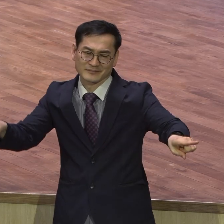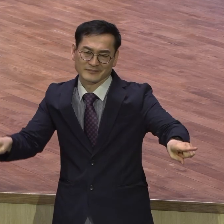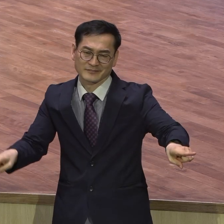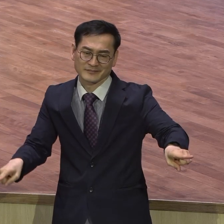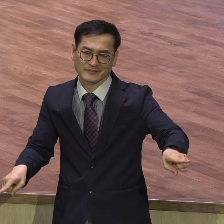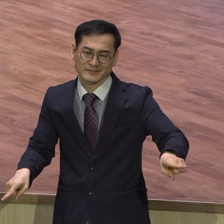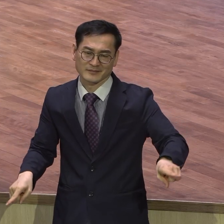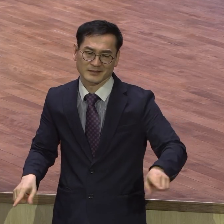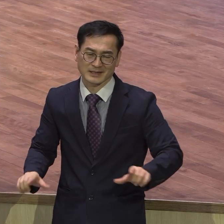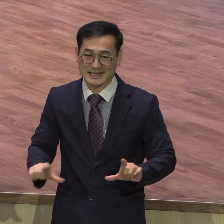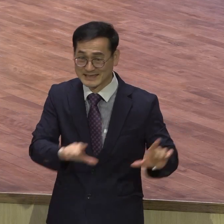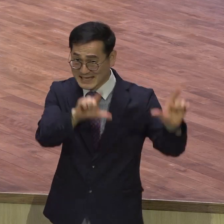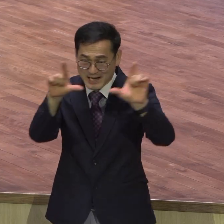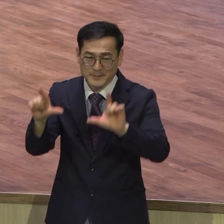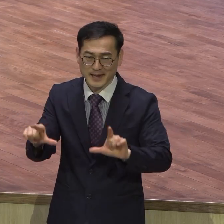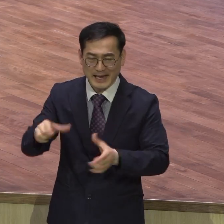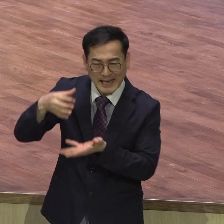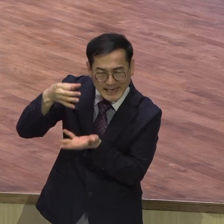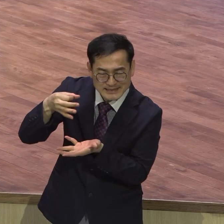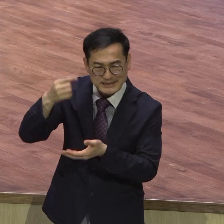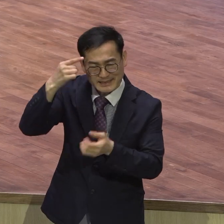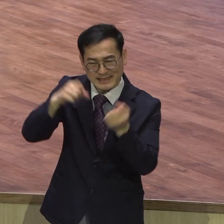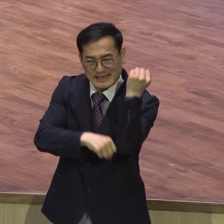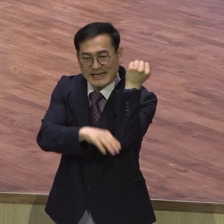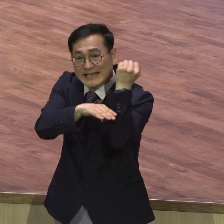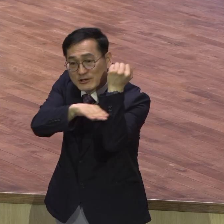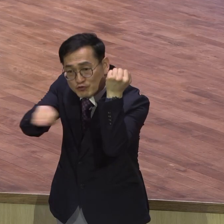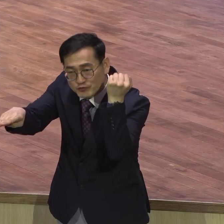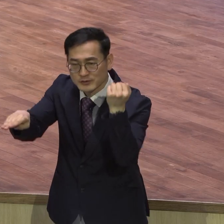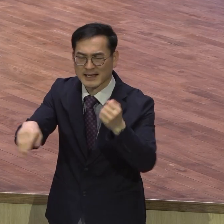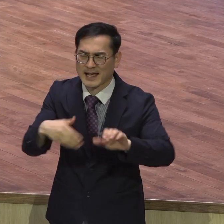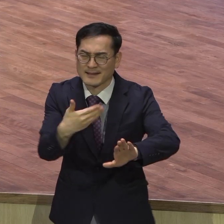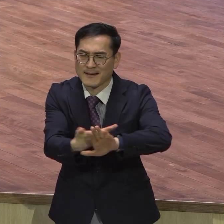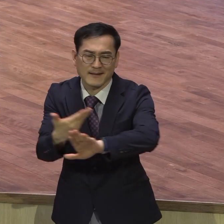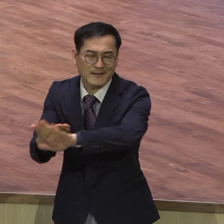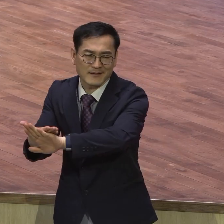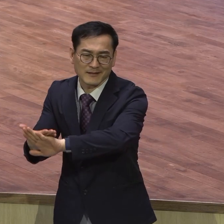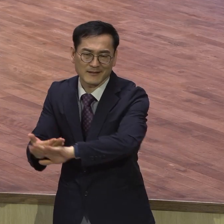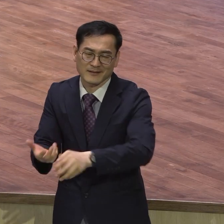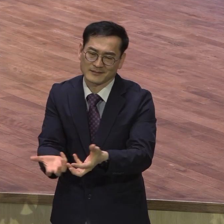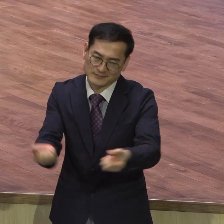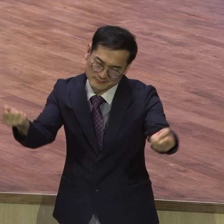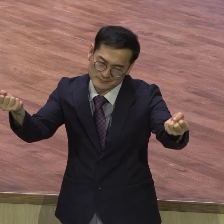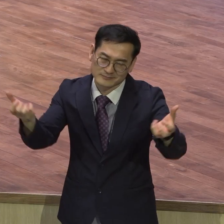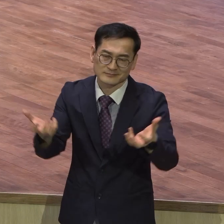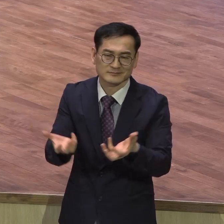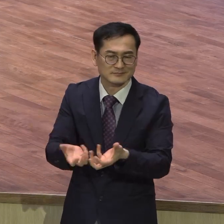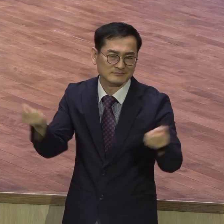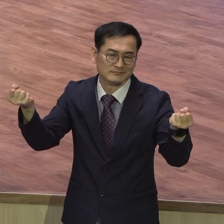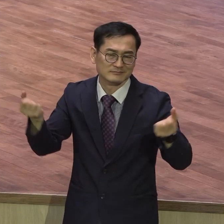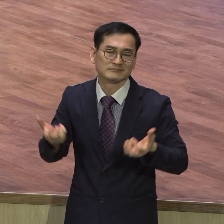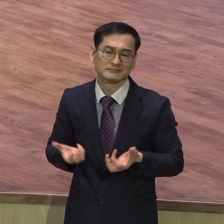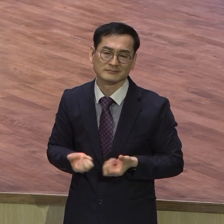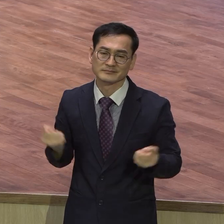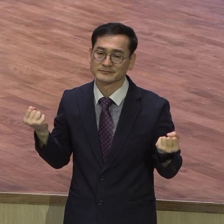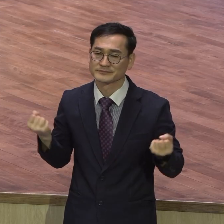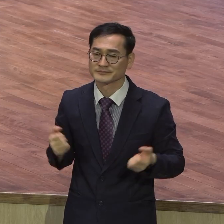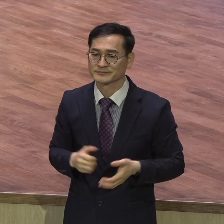모든 삶의 가치관이 다르고 기준이 다르고 방향이 다르고 아멘. 다르다면 완전히 달라야 돼요.